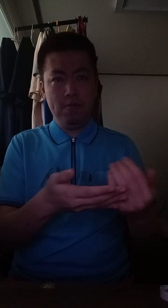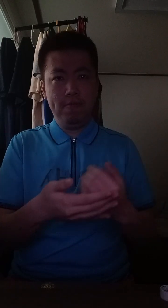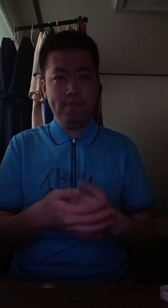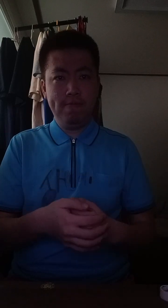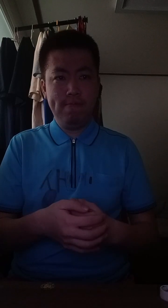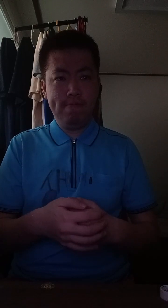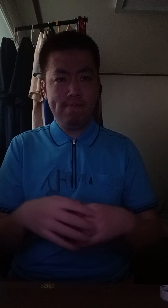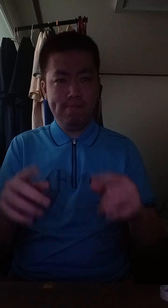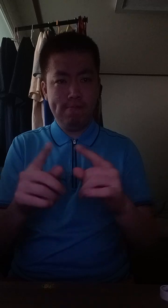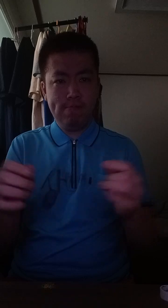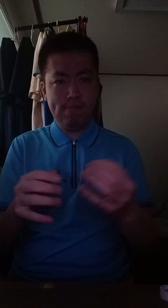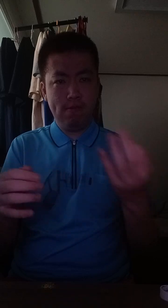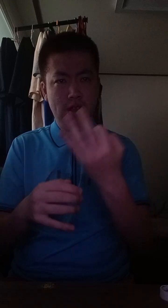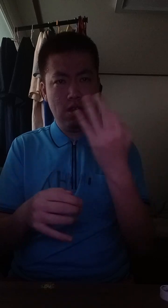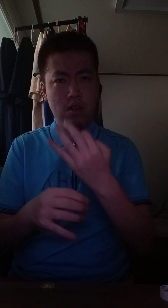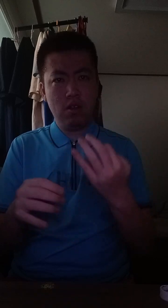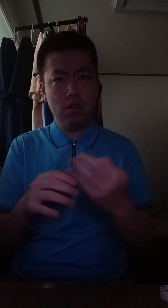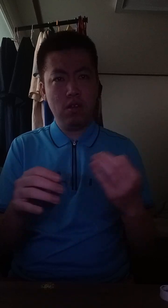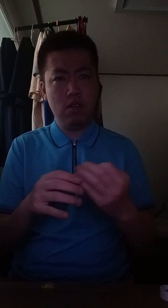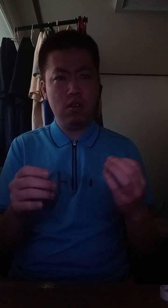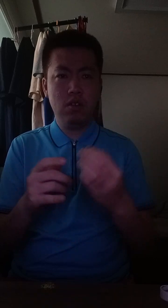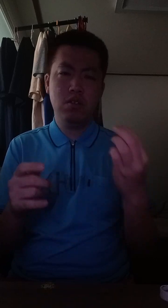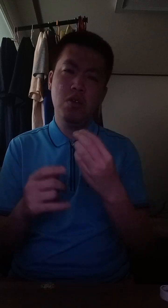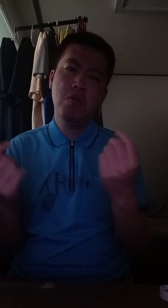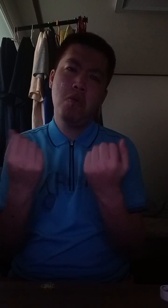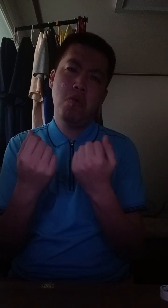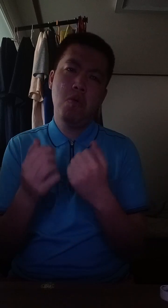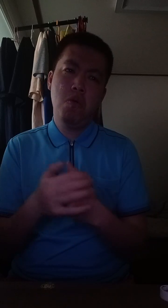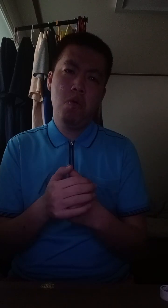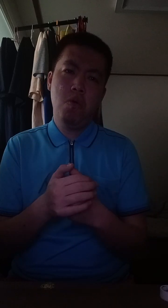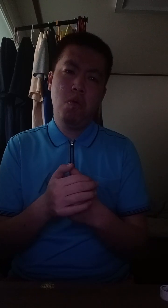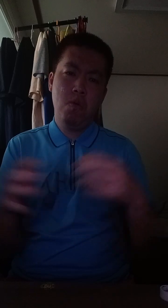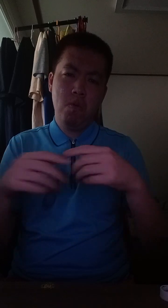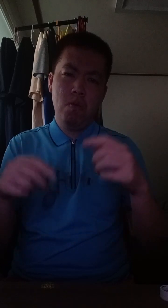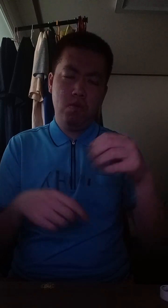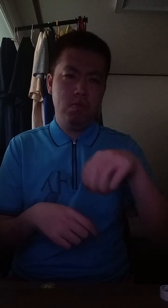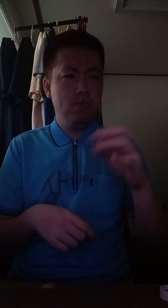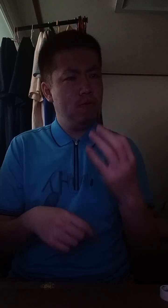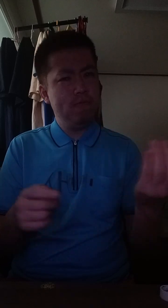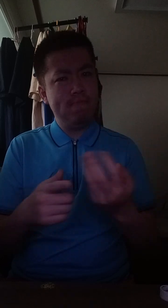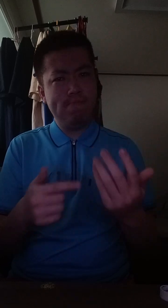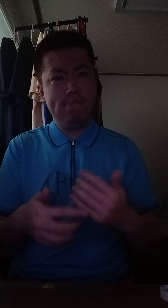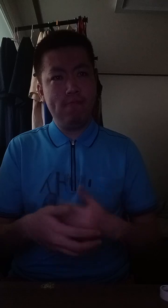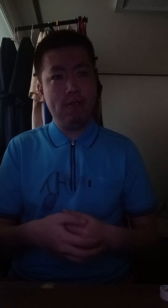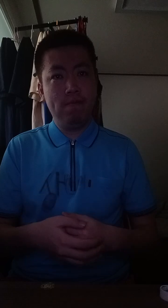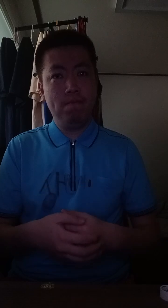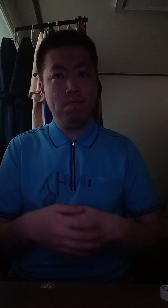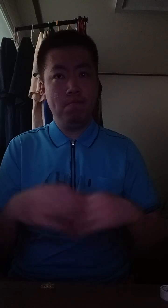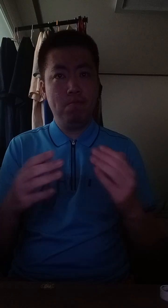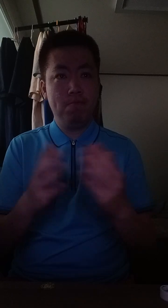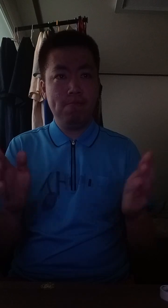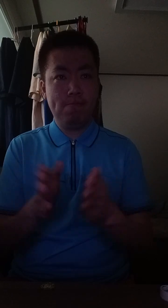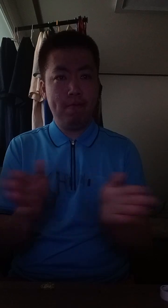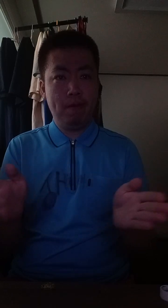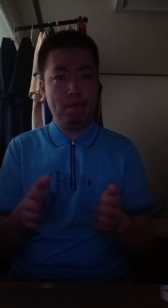기름이랑 막 문복이 배 있는 사진을 보니까 더 겁이 나는 거예요. 진짜 아이가 거기 빠졌을 거라고 생각했으면. 사고가 난 승강장입니다.